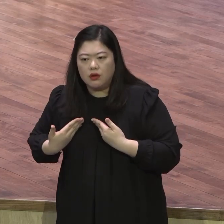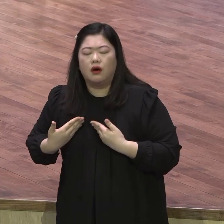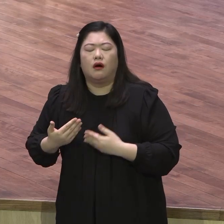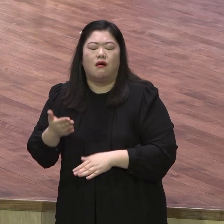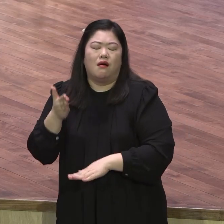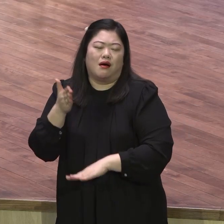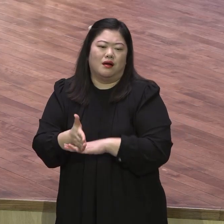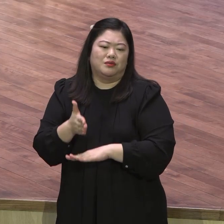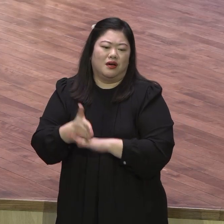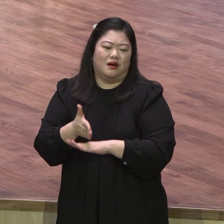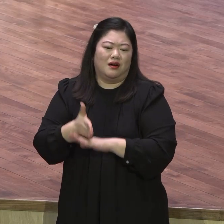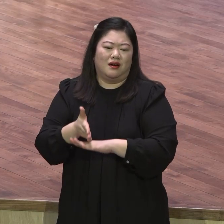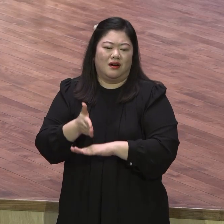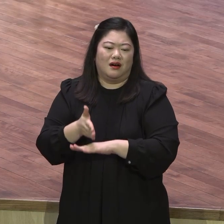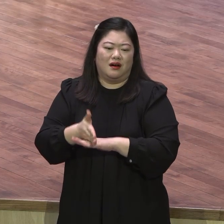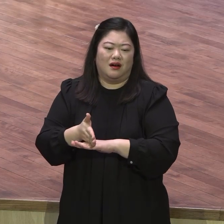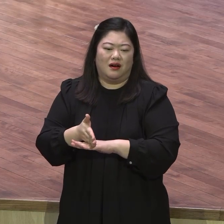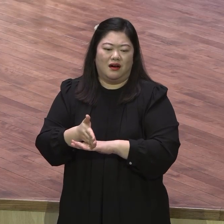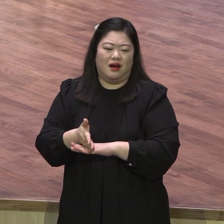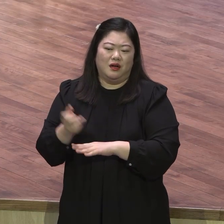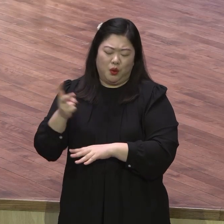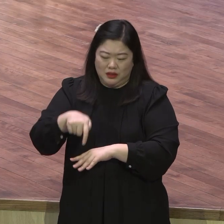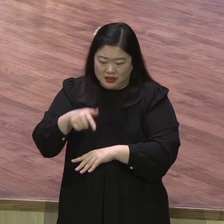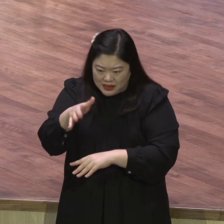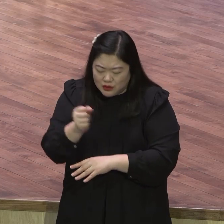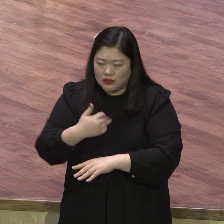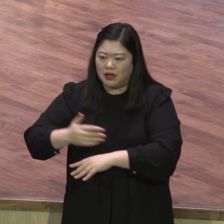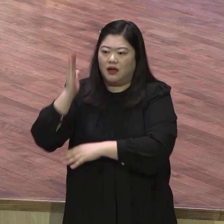이 사실을 누리 쉽게 하신 거 감사합니다.